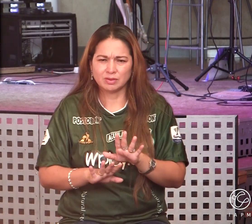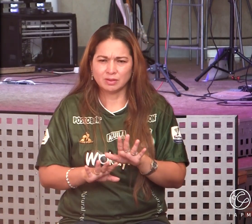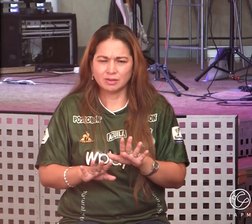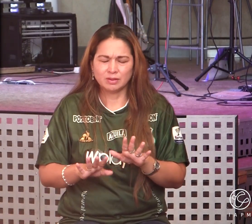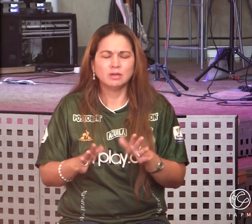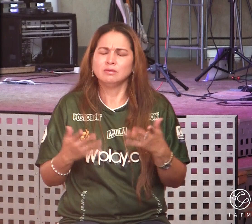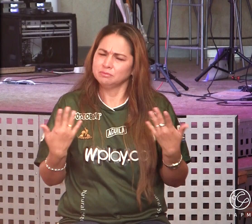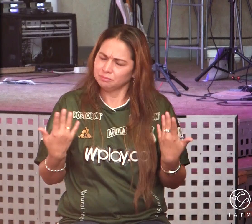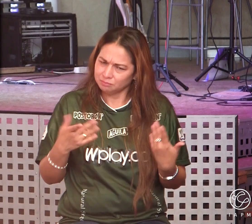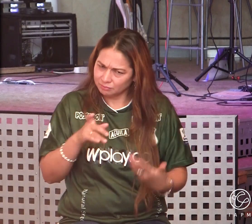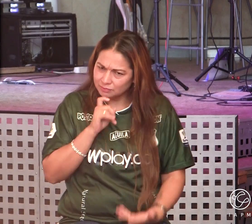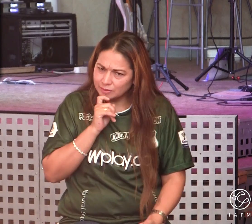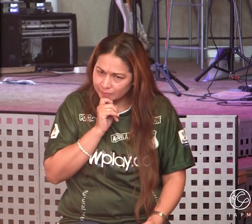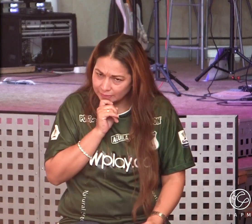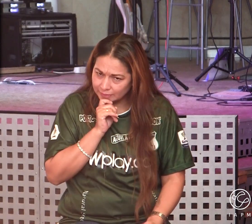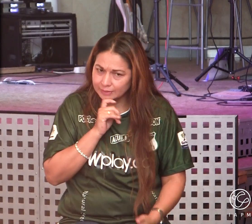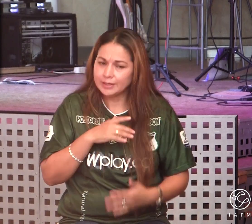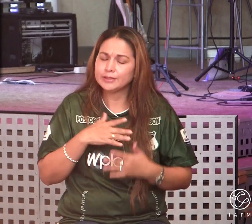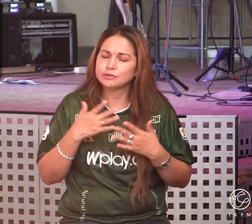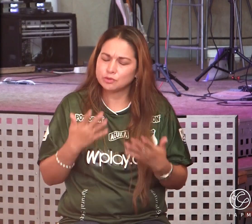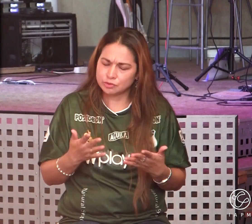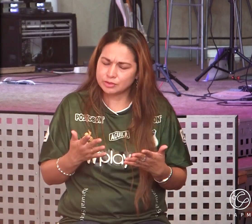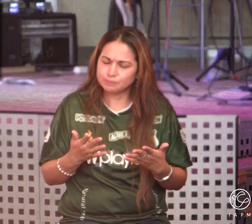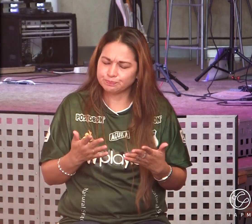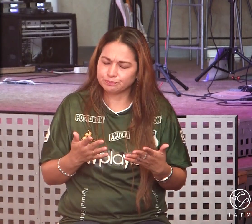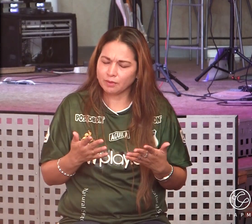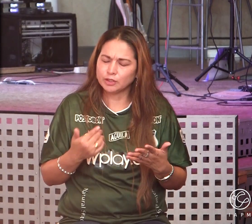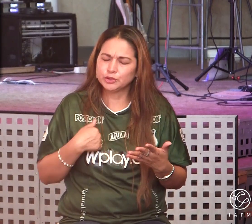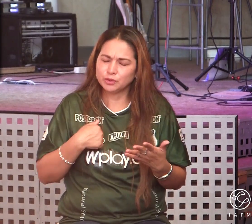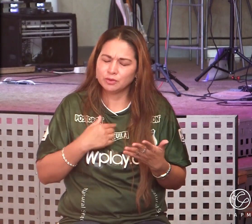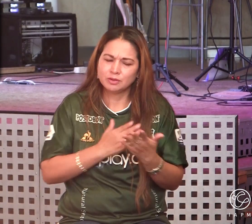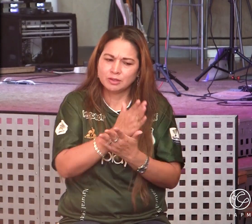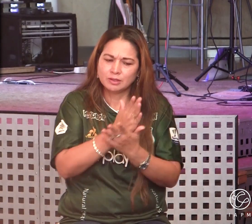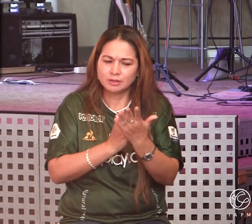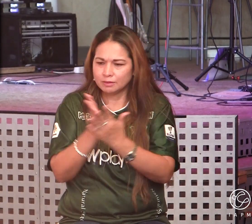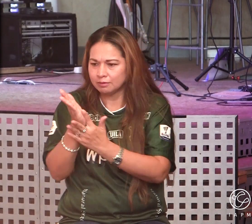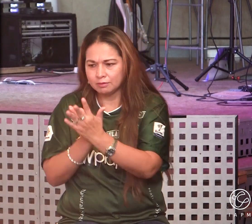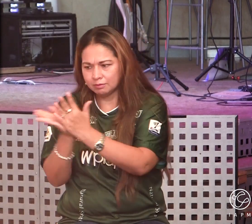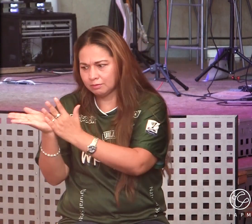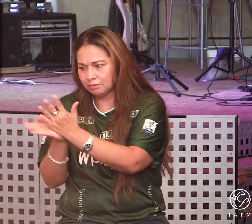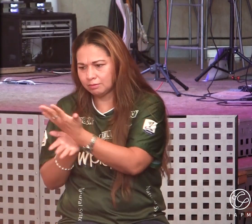Entonces, estoy tratando de decidir por dónde ir.